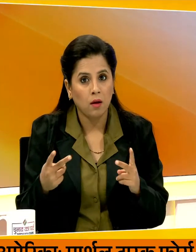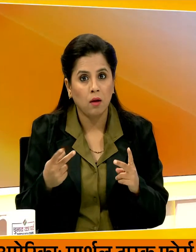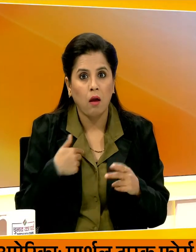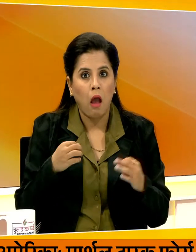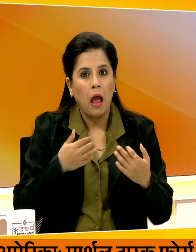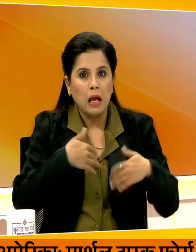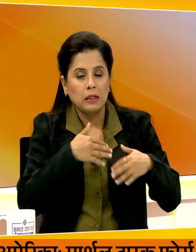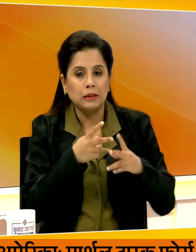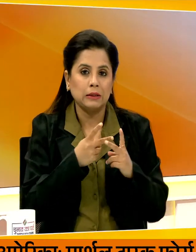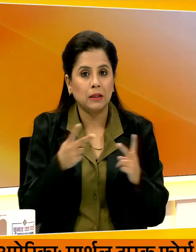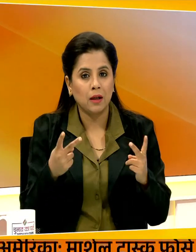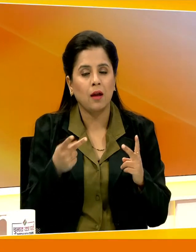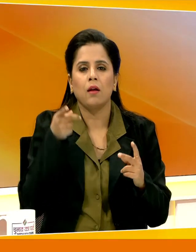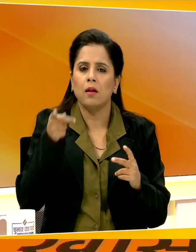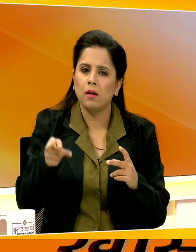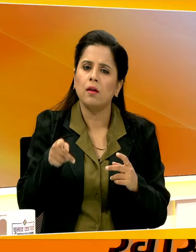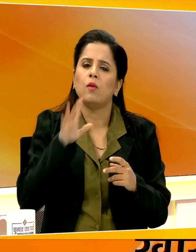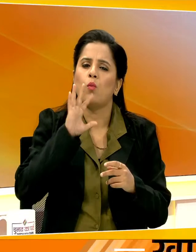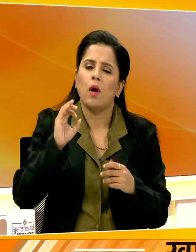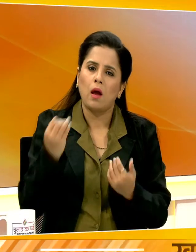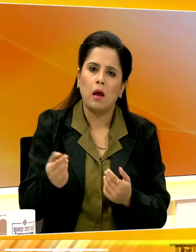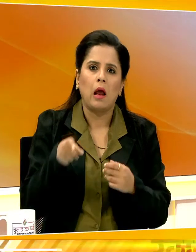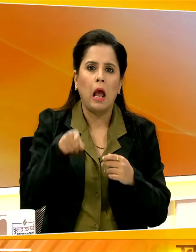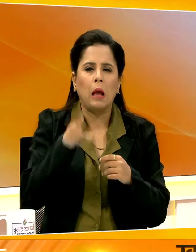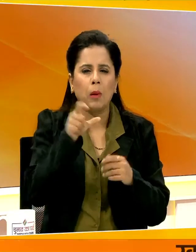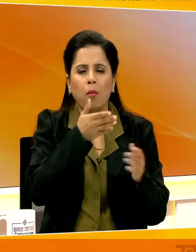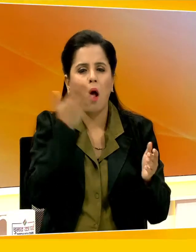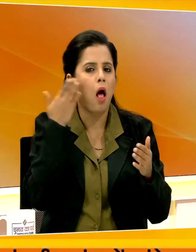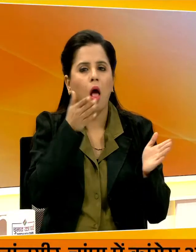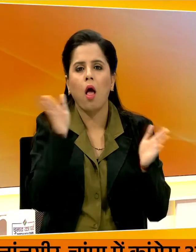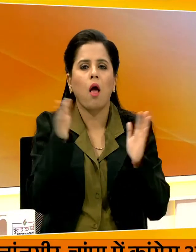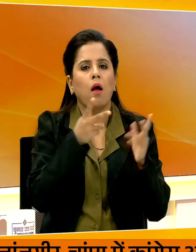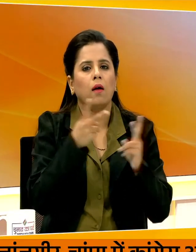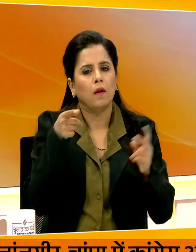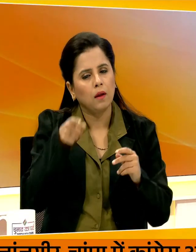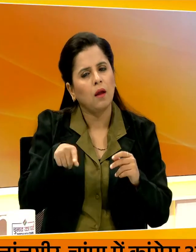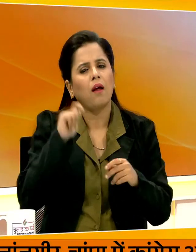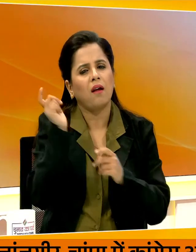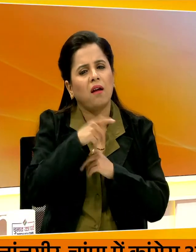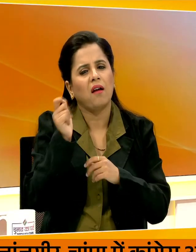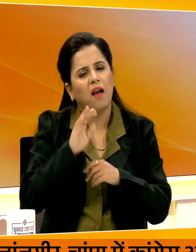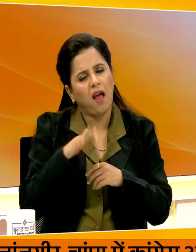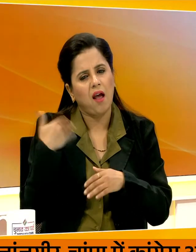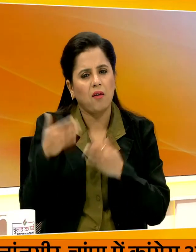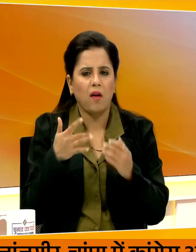घबरा जाके ये लोग इधर उधर हो जाए, इसलिए देते रहते हैं।